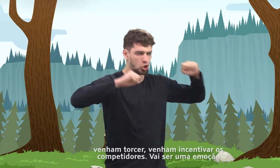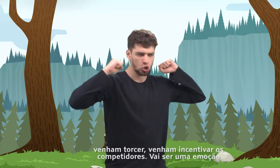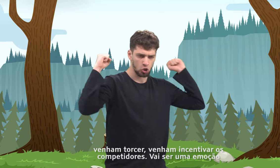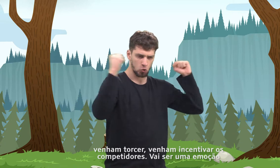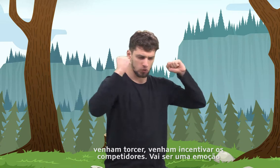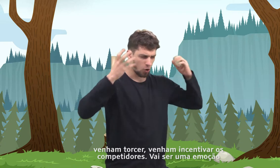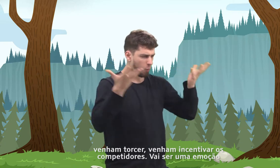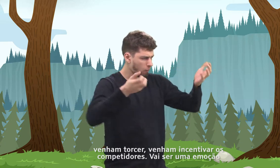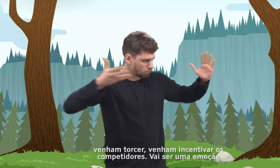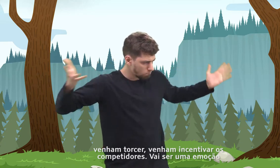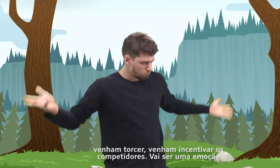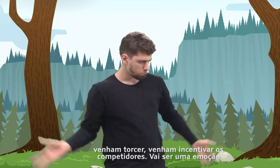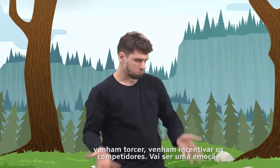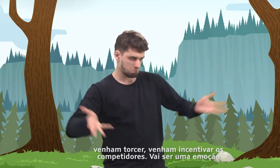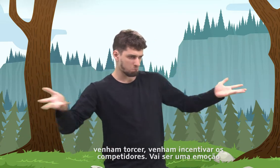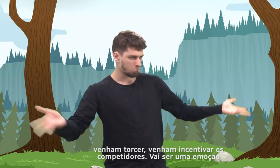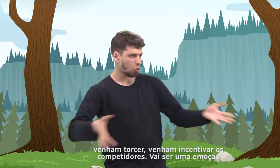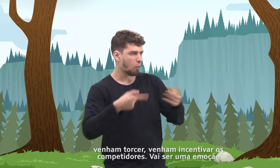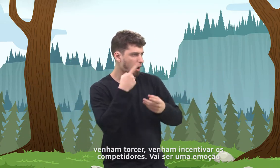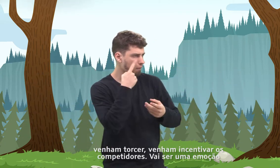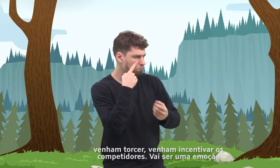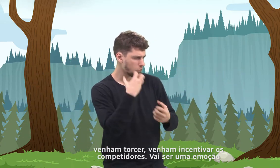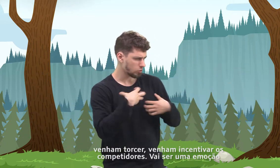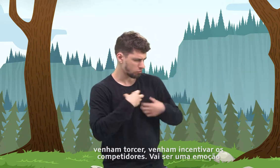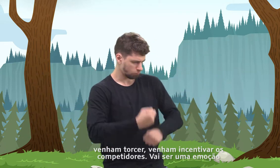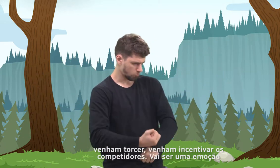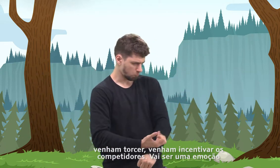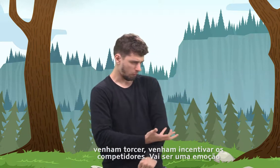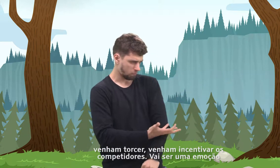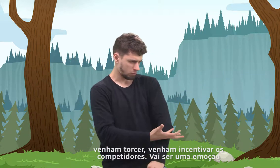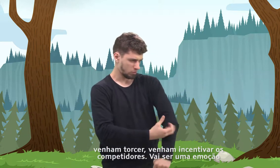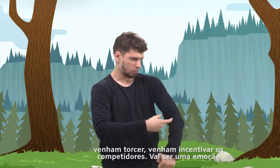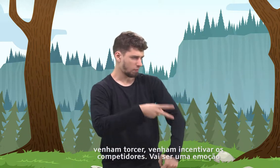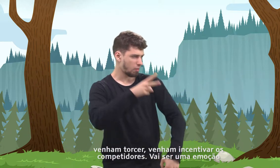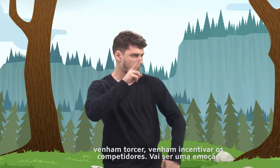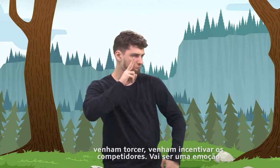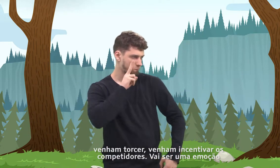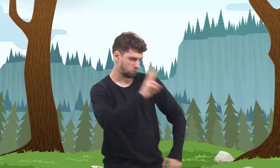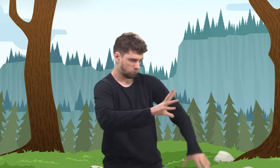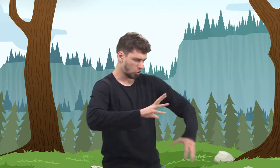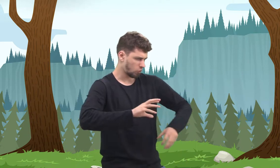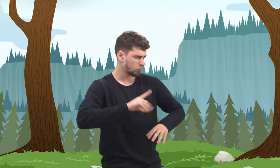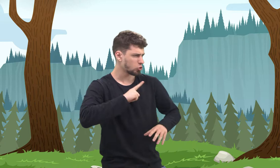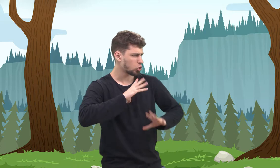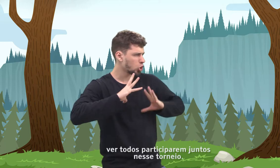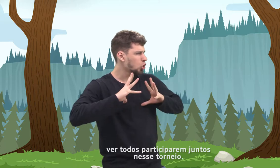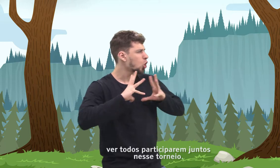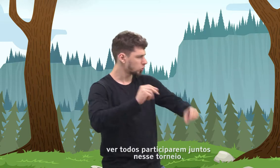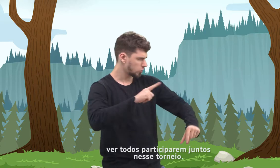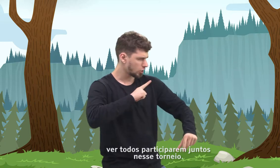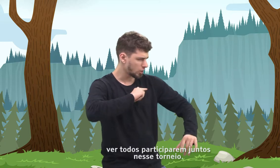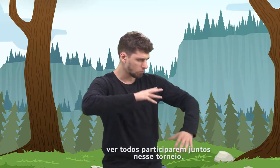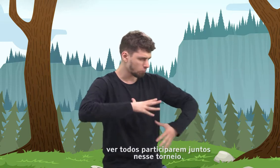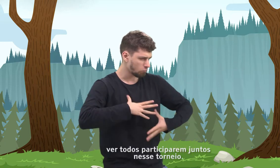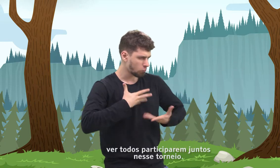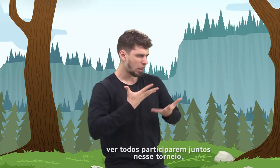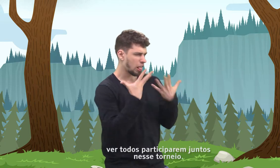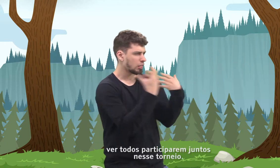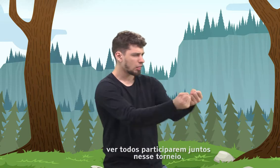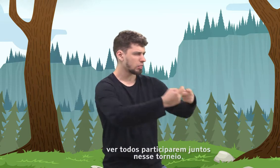venho torcer e incentivar pelos competidores vai ser uma emoção todos participarem